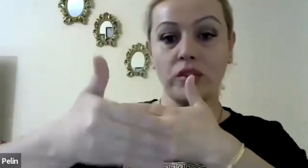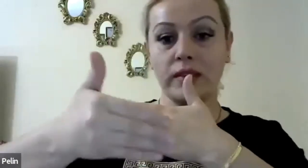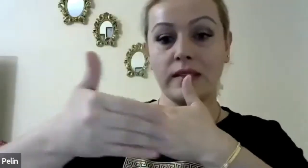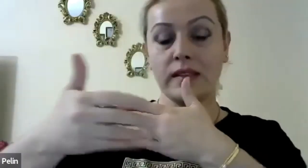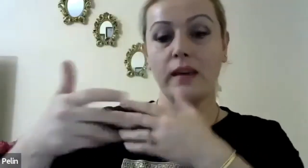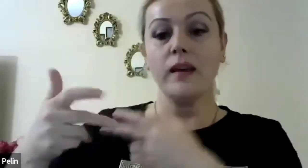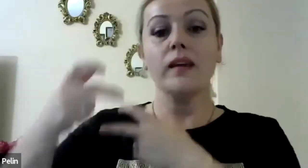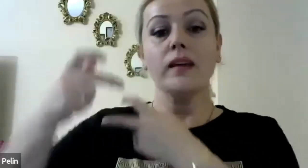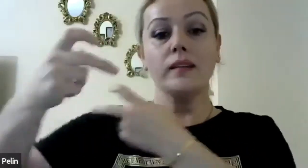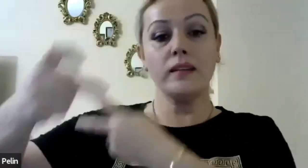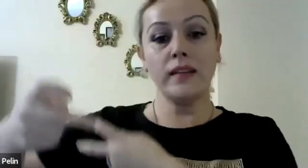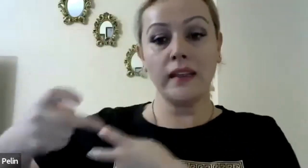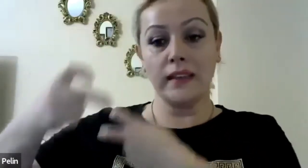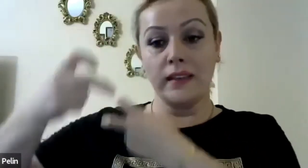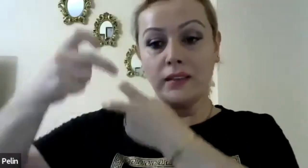dışarısı. Trenin